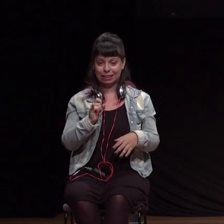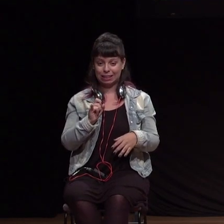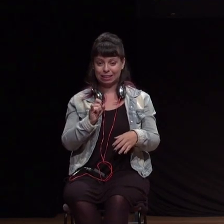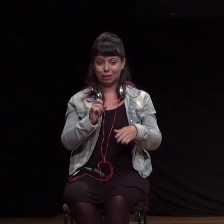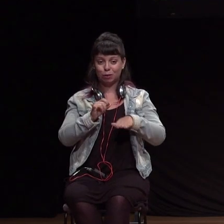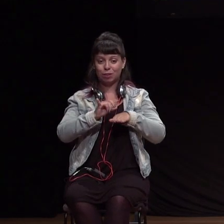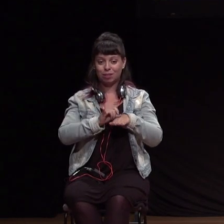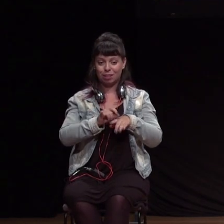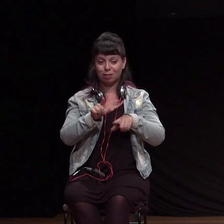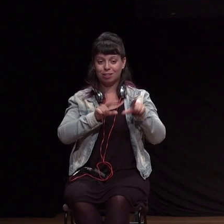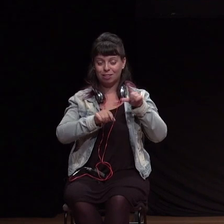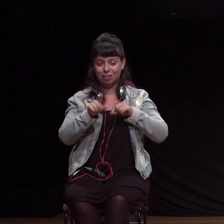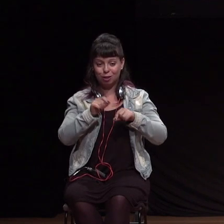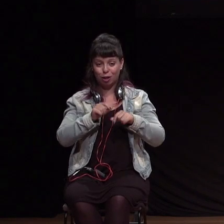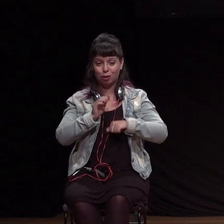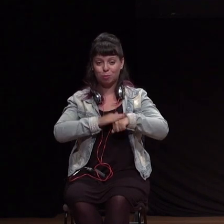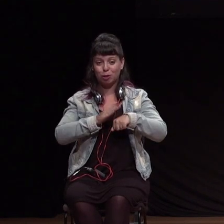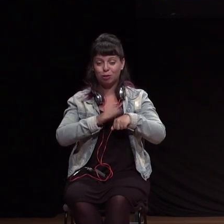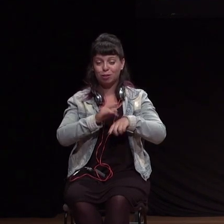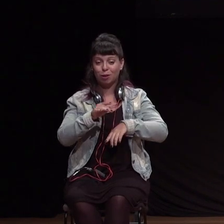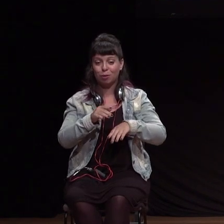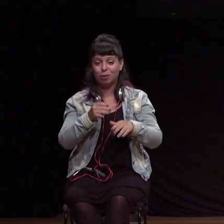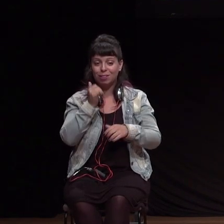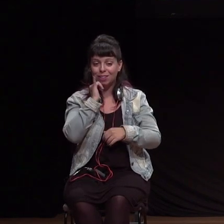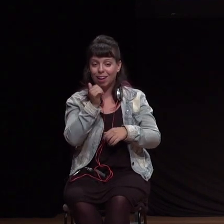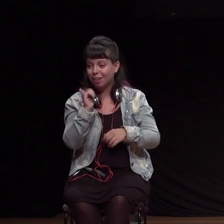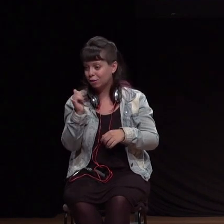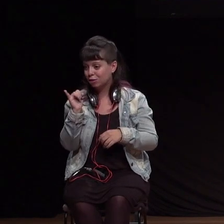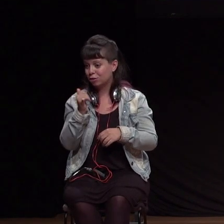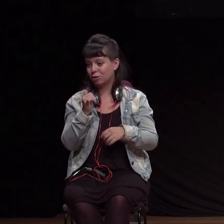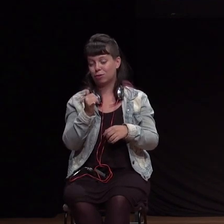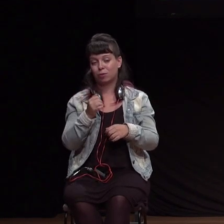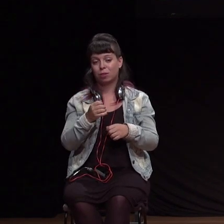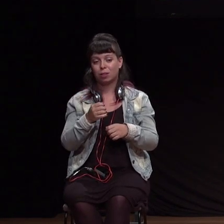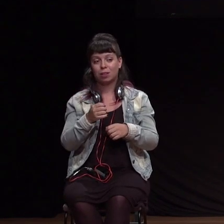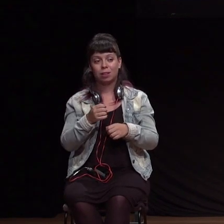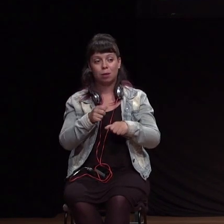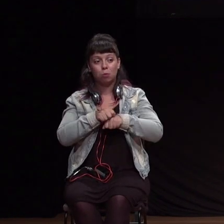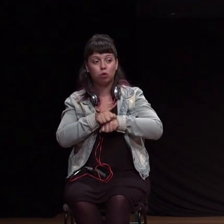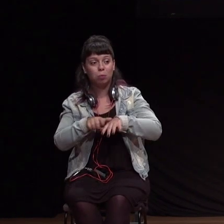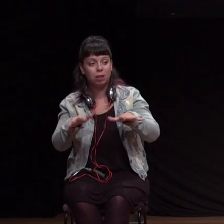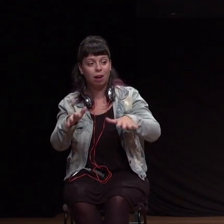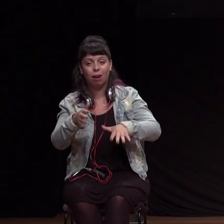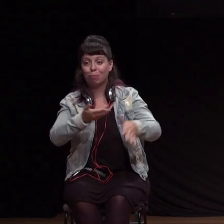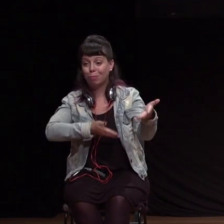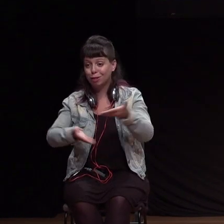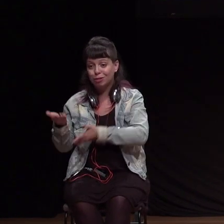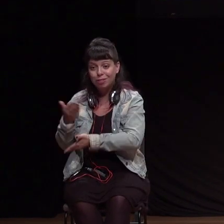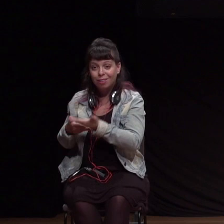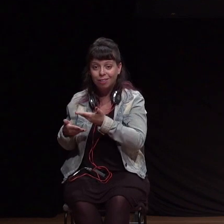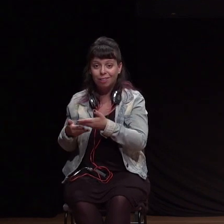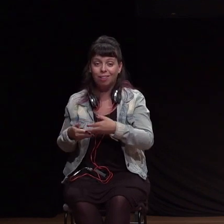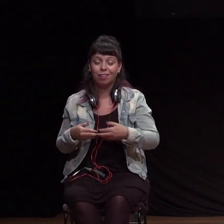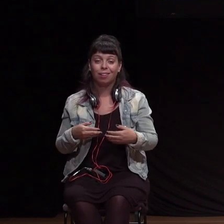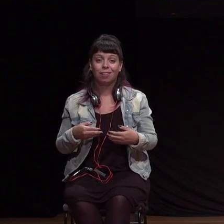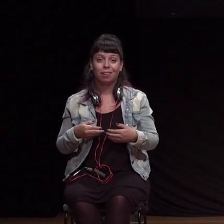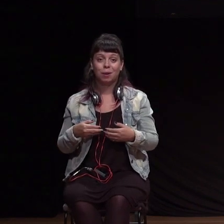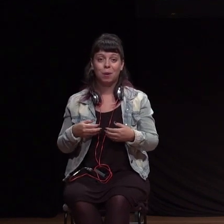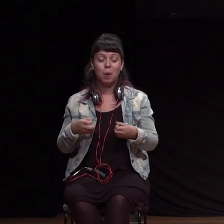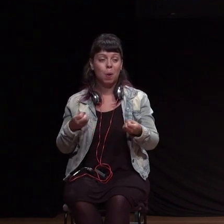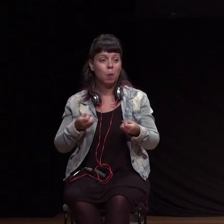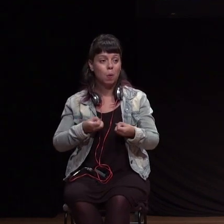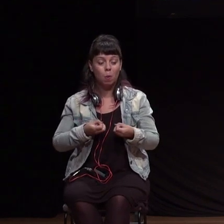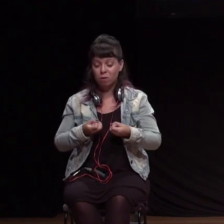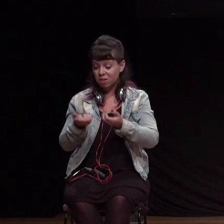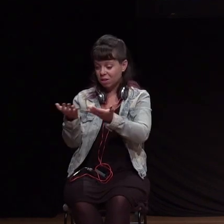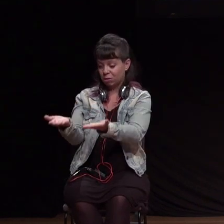de narrativas efetivamente multiplicado, partilhado, né, ou cedido, de fato, às